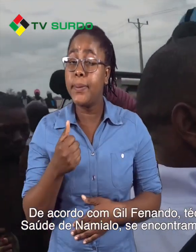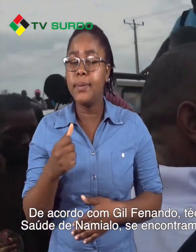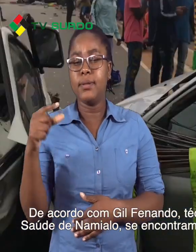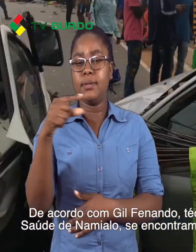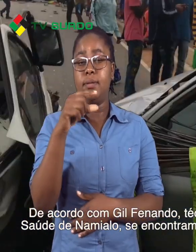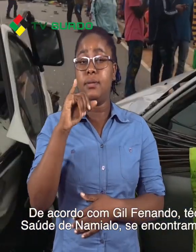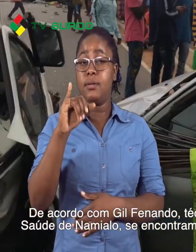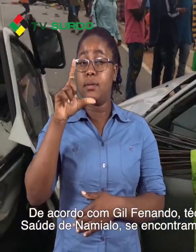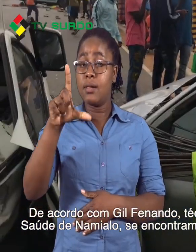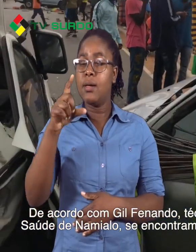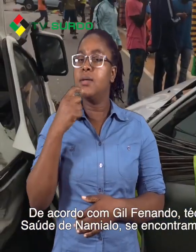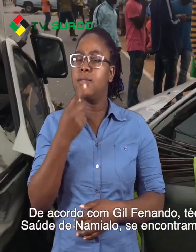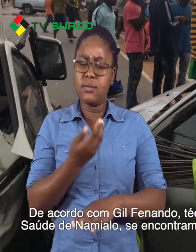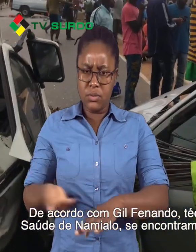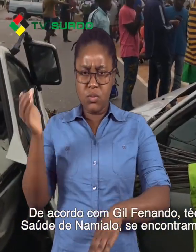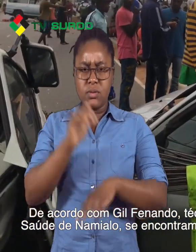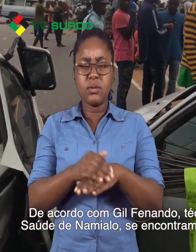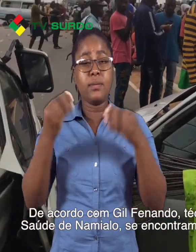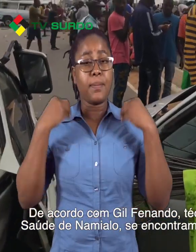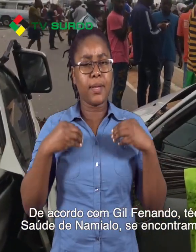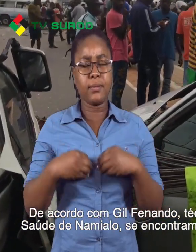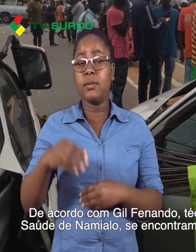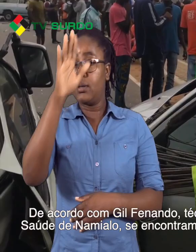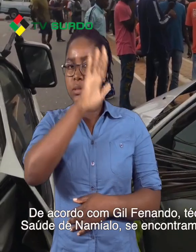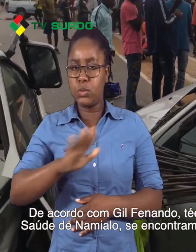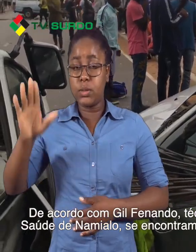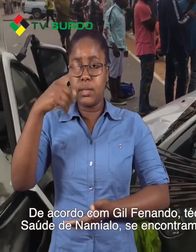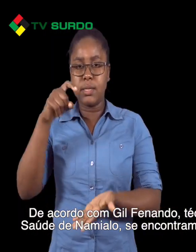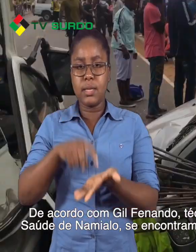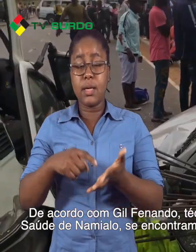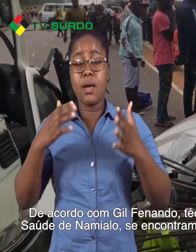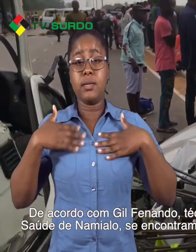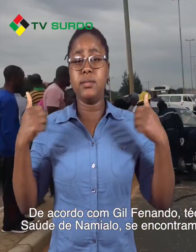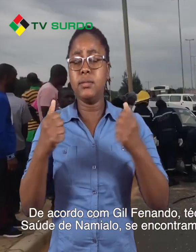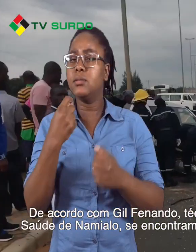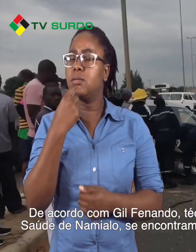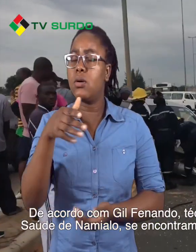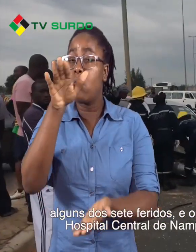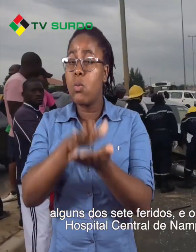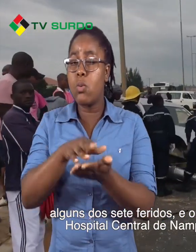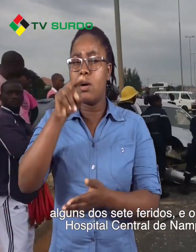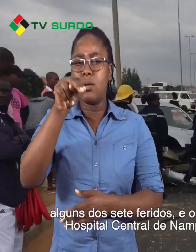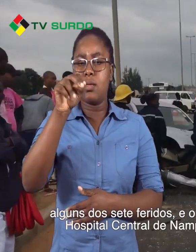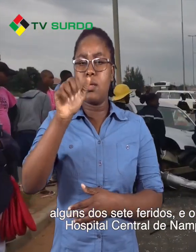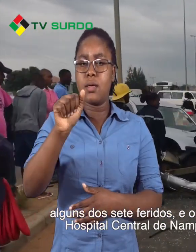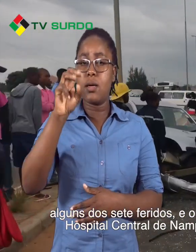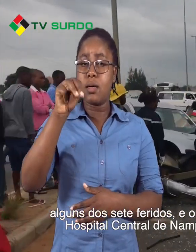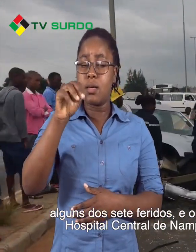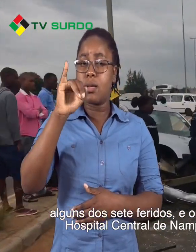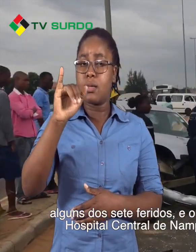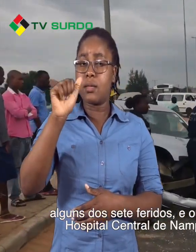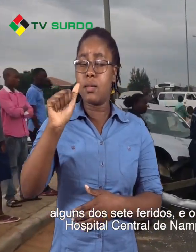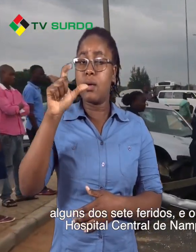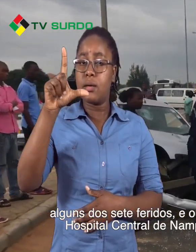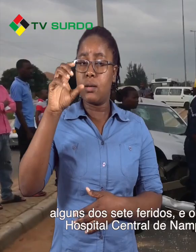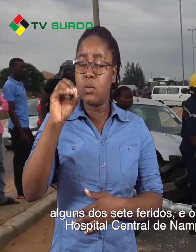técnico de Medicina Geral no Centro de Saúde de Namialo, encontram-se internados naquela unidade sanitária, alguns dos sete feridos